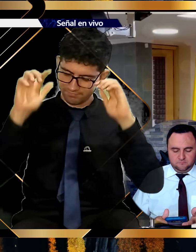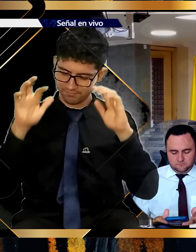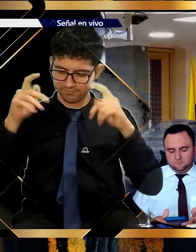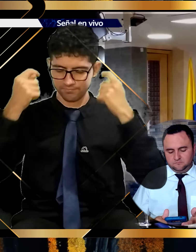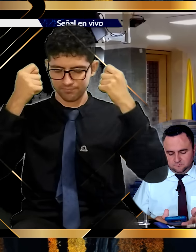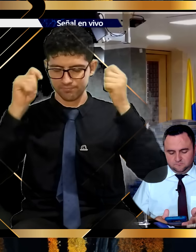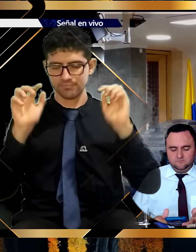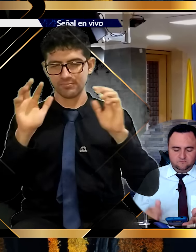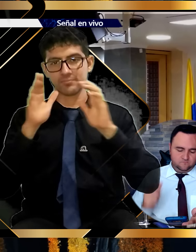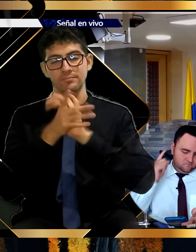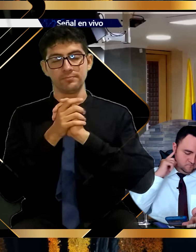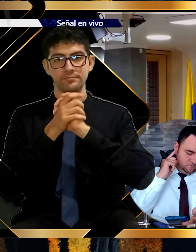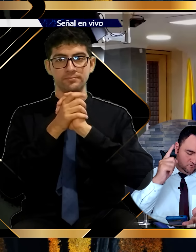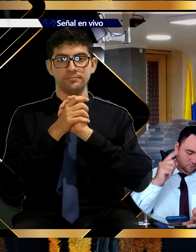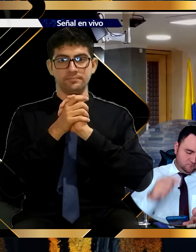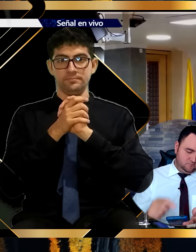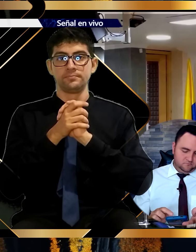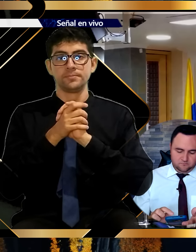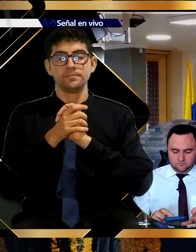Hay algo que lo detiene.